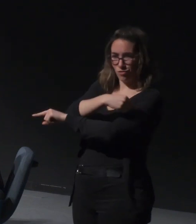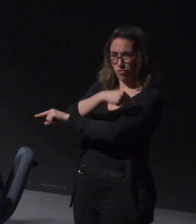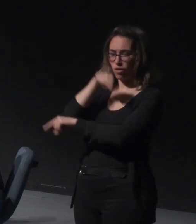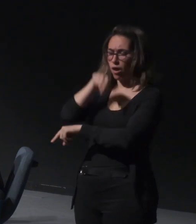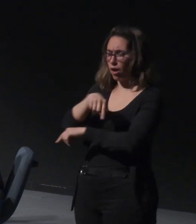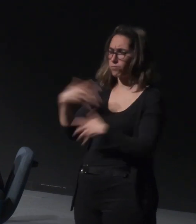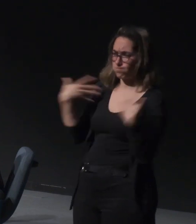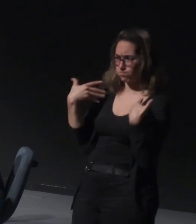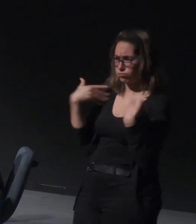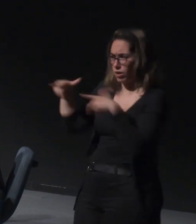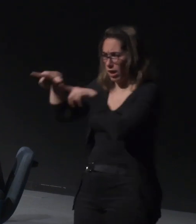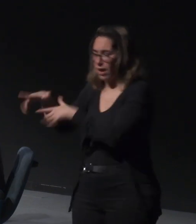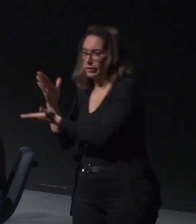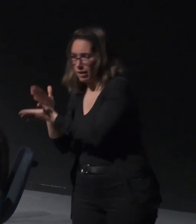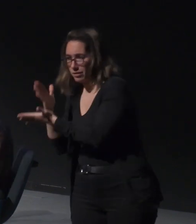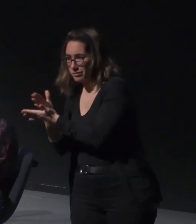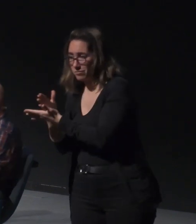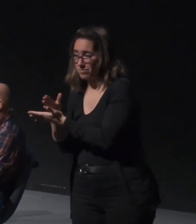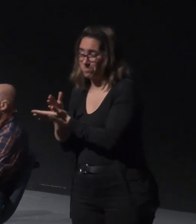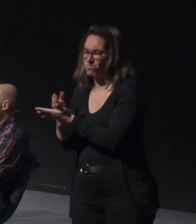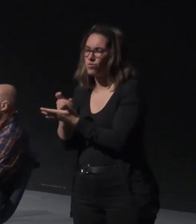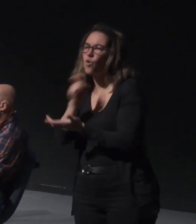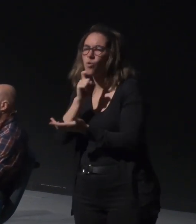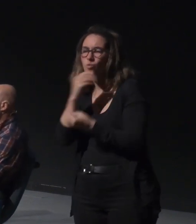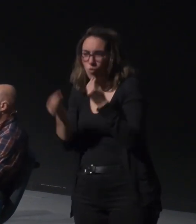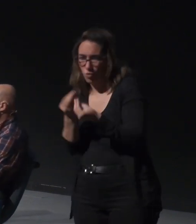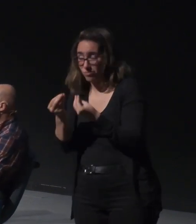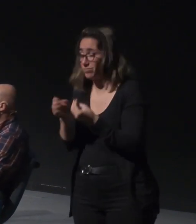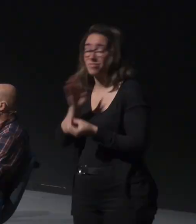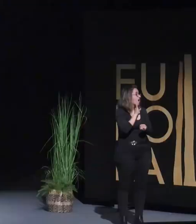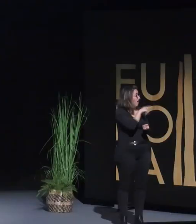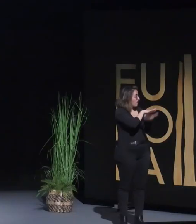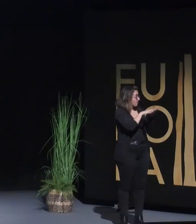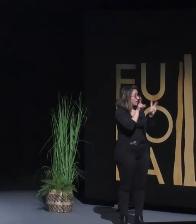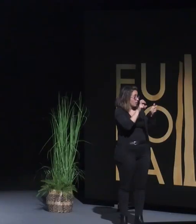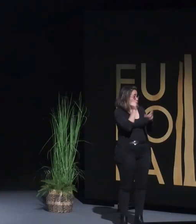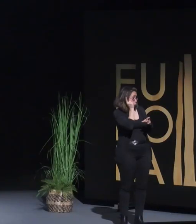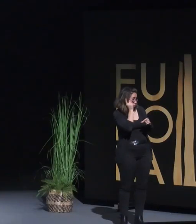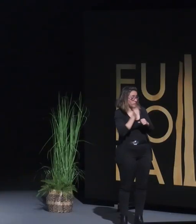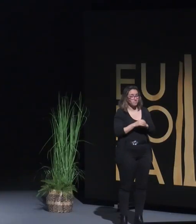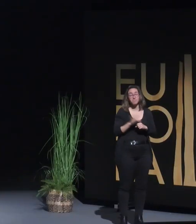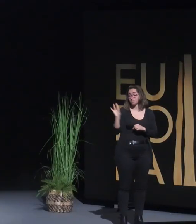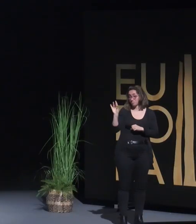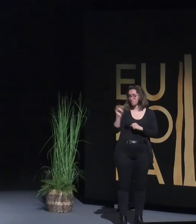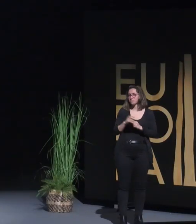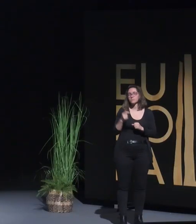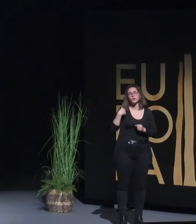¿Cómo gestionarlo? Esto es un poco también lo que hablabas antes del móvil, ¿no? A los 9 años. A mí, fíjate, yo creo